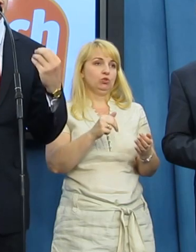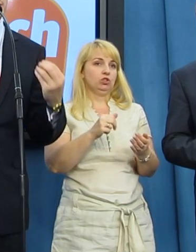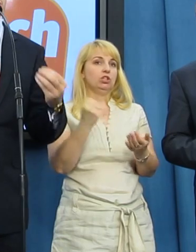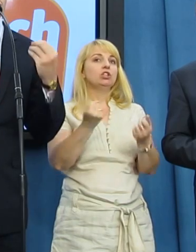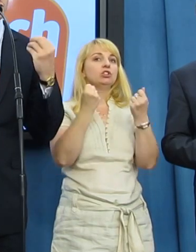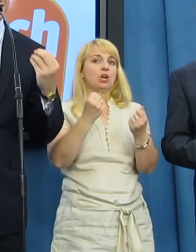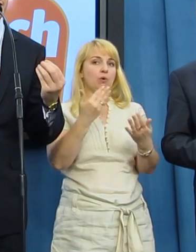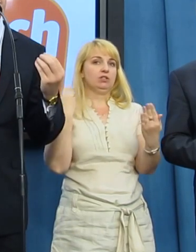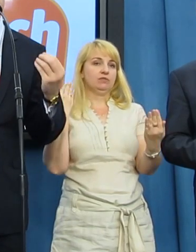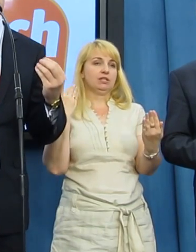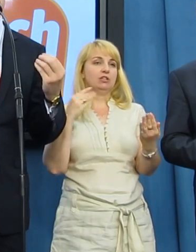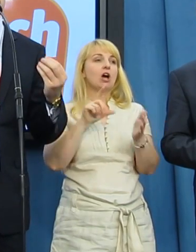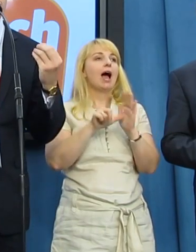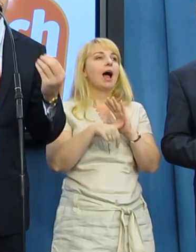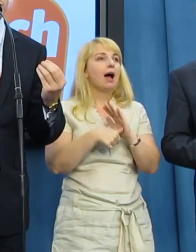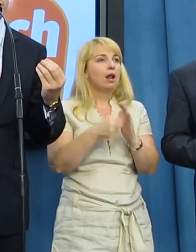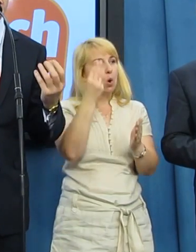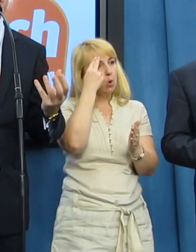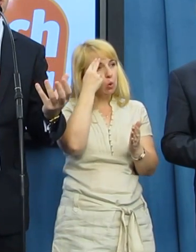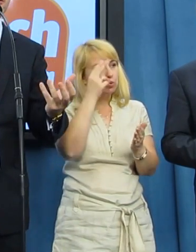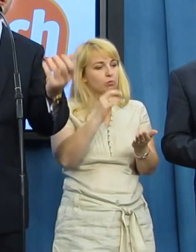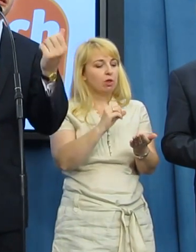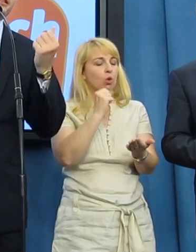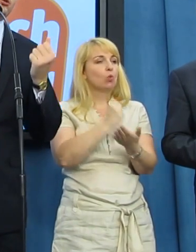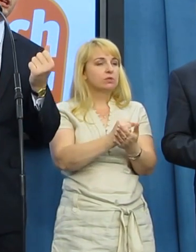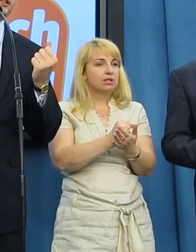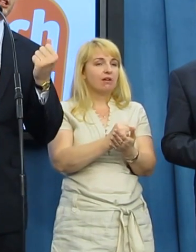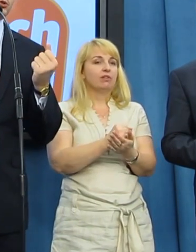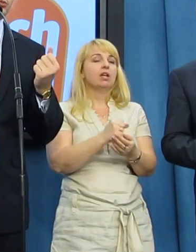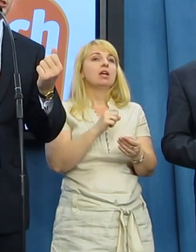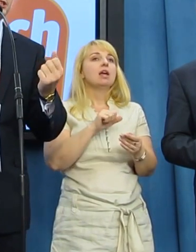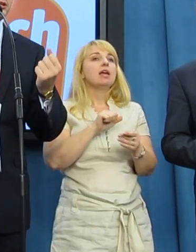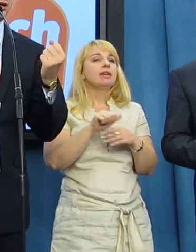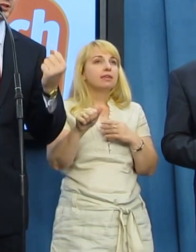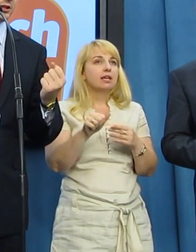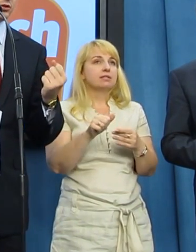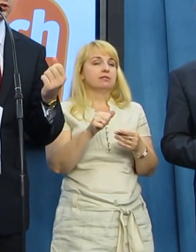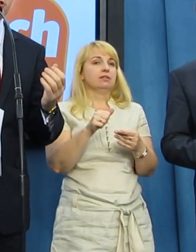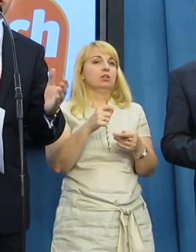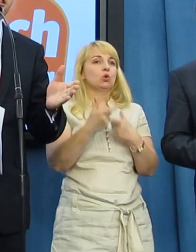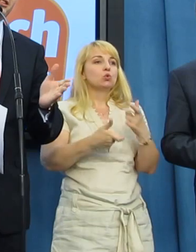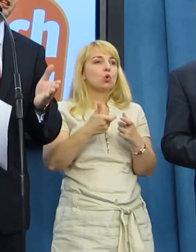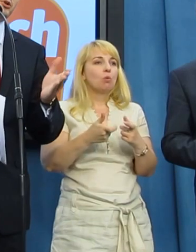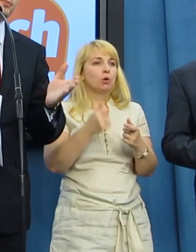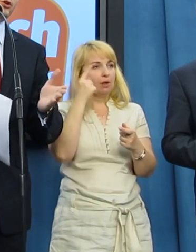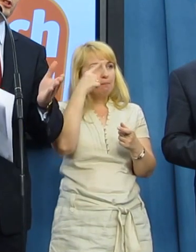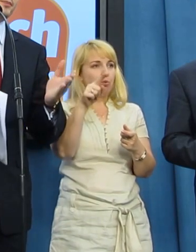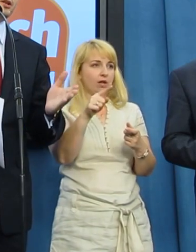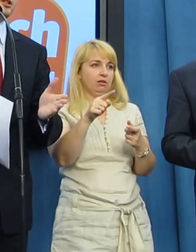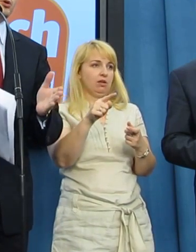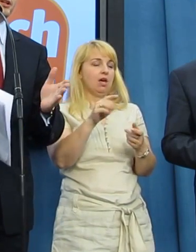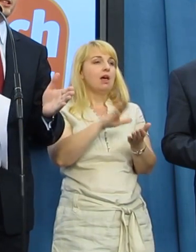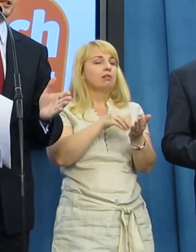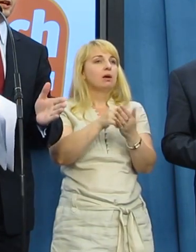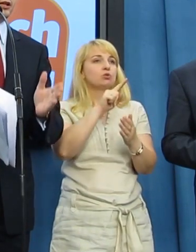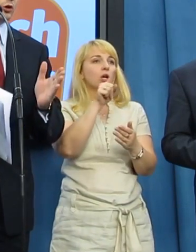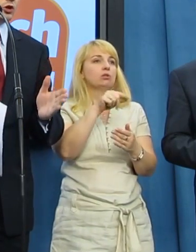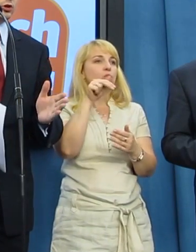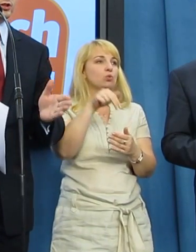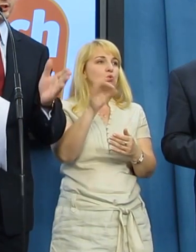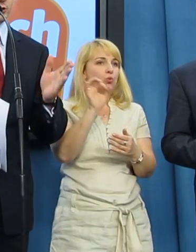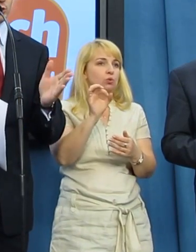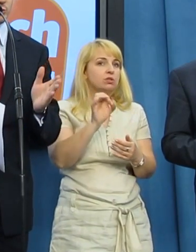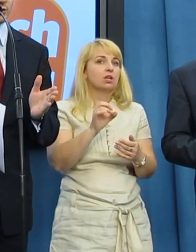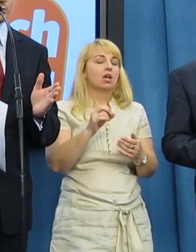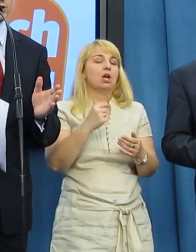interpretacja narzucana przez urzędy, w tym przypadku przez ZUS, rzeczywiście jest narzucana w taki sposób, ażeby zadziałała wstecz. Czyli jest to jakby rodzaj złamania zasady